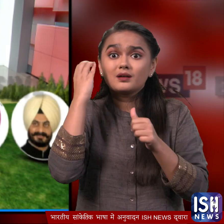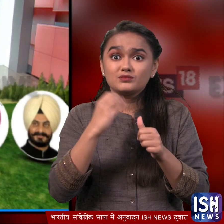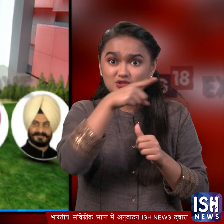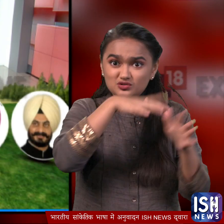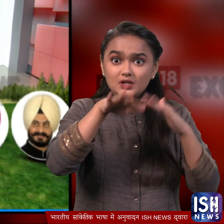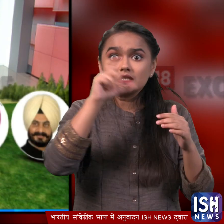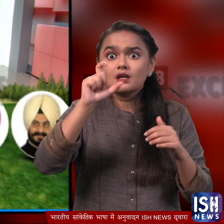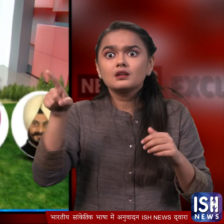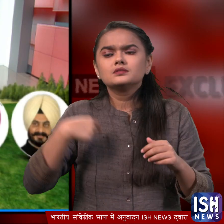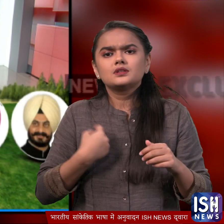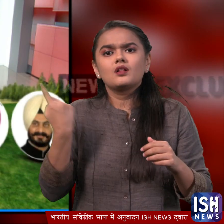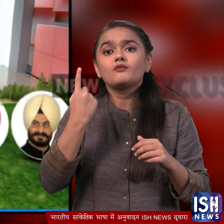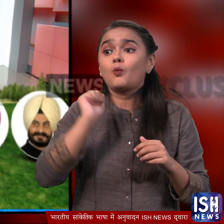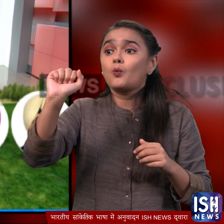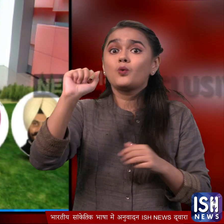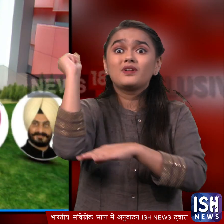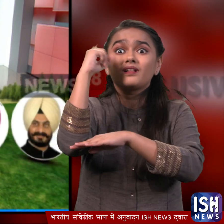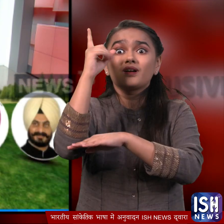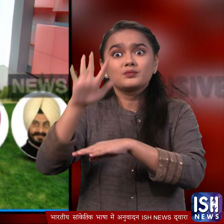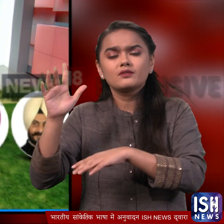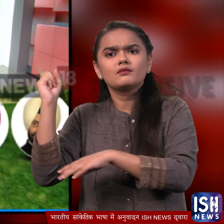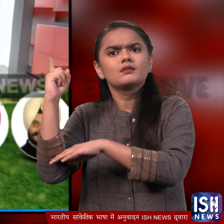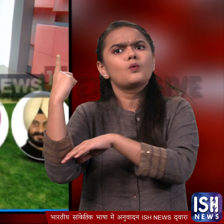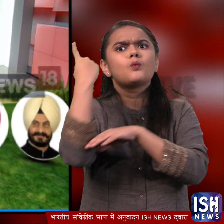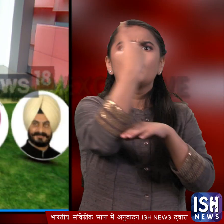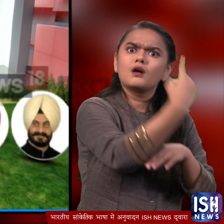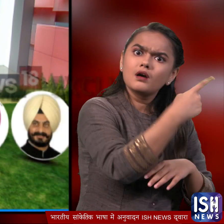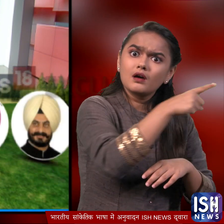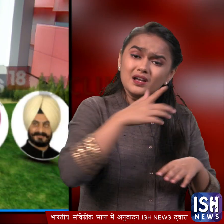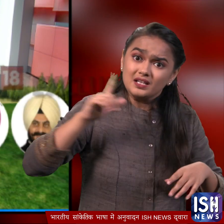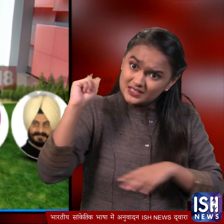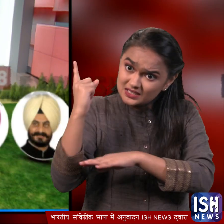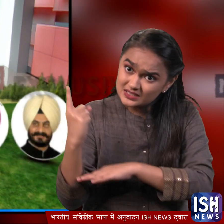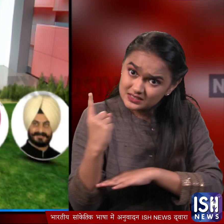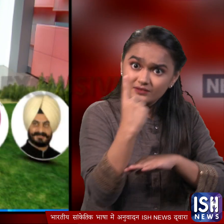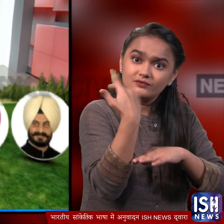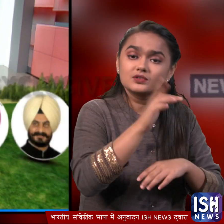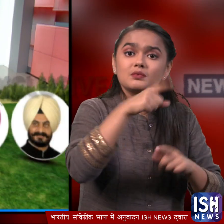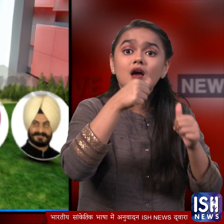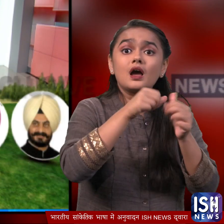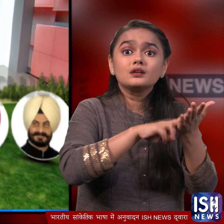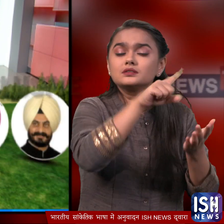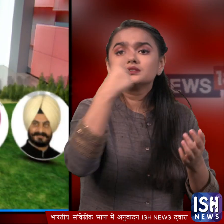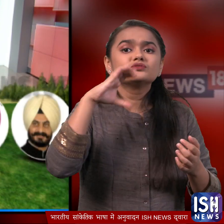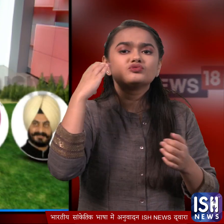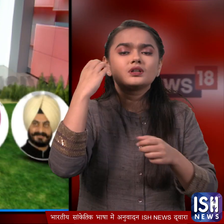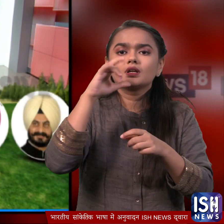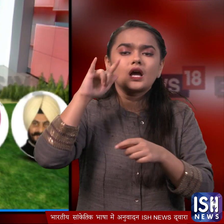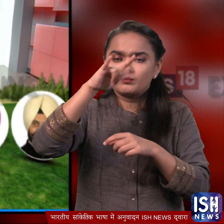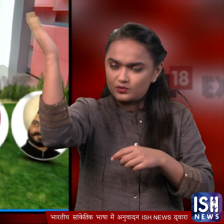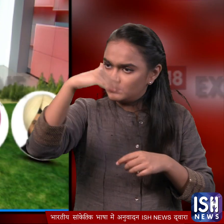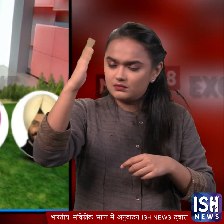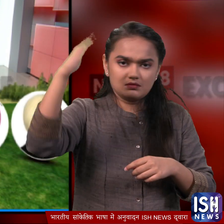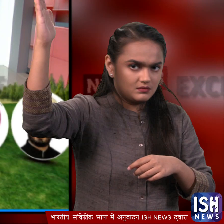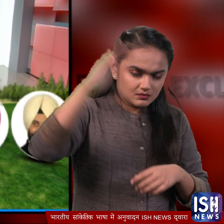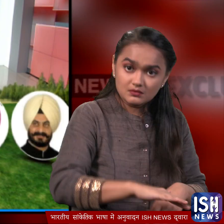कि अमित शाह से मिलने के लिए चन्नी अकेले ही अपने हेलीकॉप्टर से दिल्ली जा रहे थे। यहां तक कि उनका विमान उड़ान भी भर चुका था, लेकिन आनंद फानन में उसे चंडीगढ़